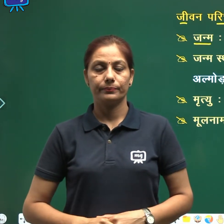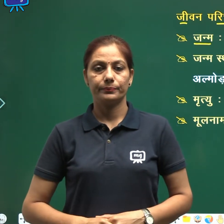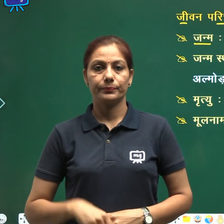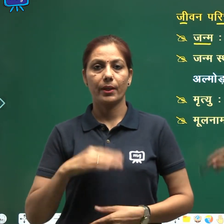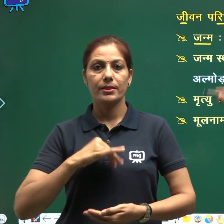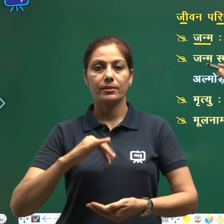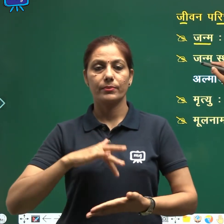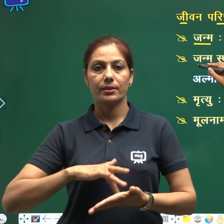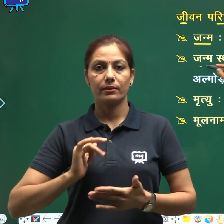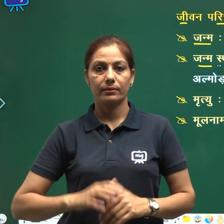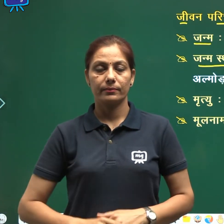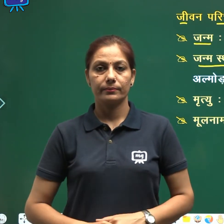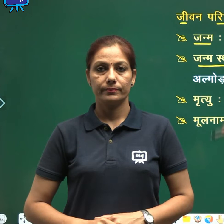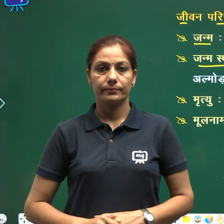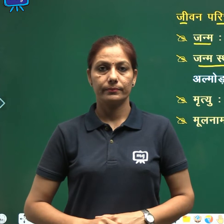जन्म स्थान